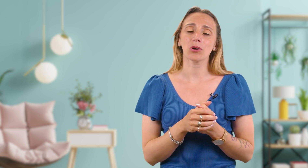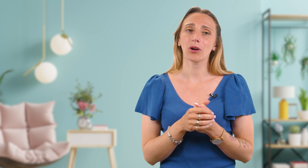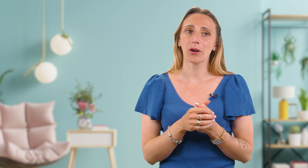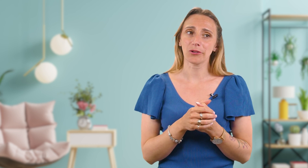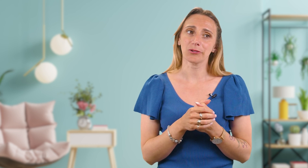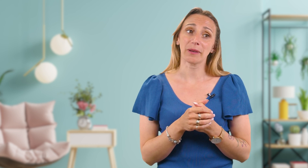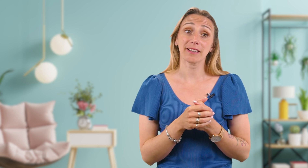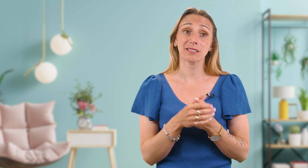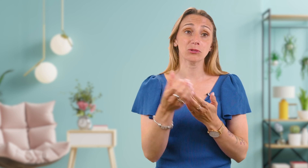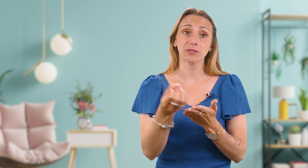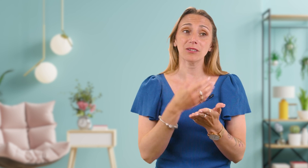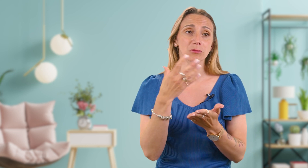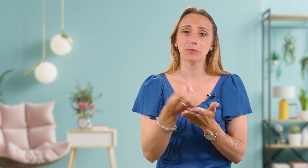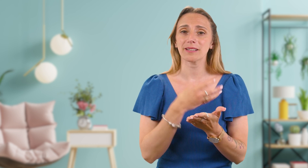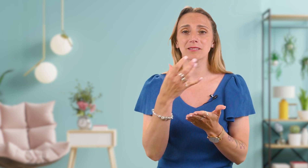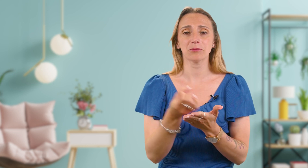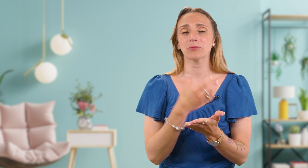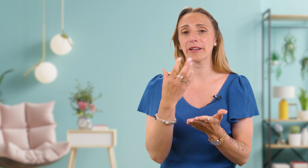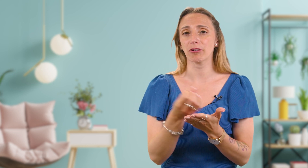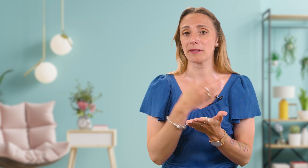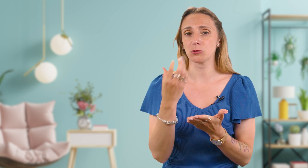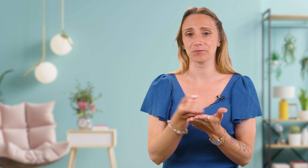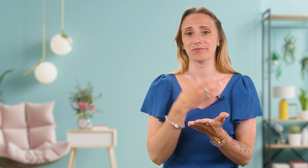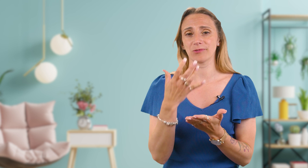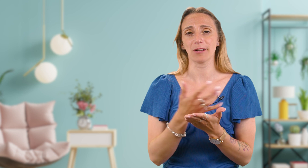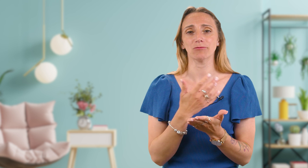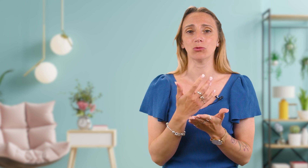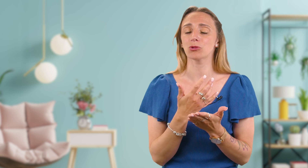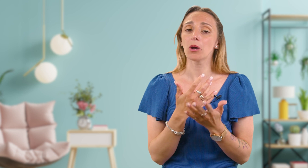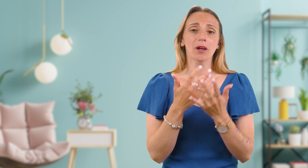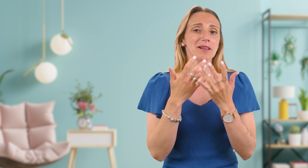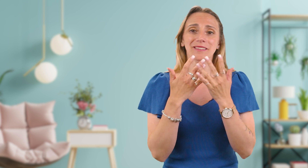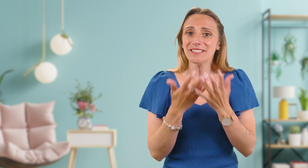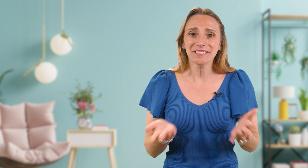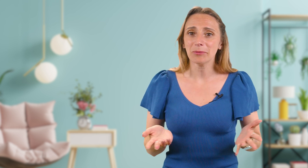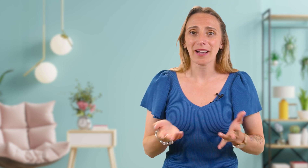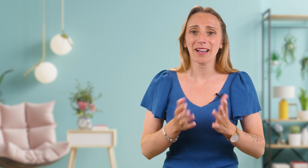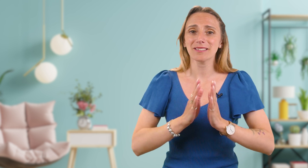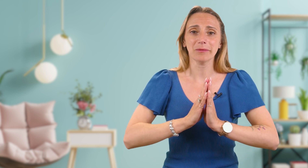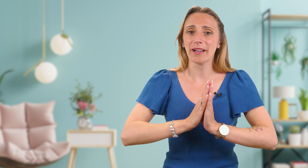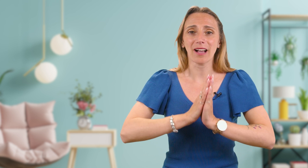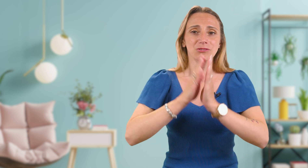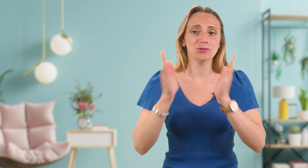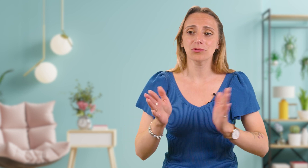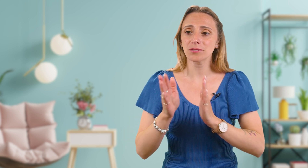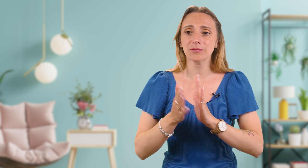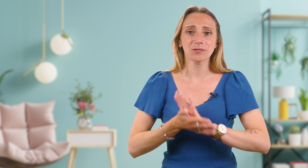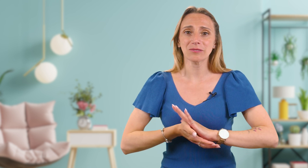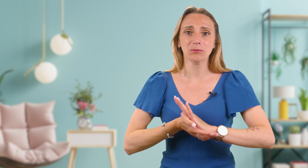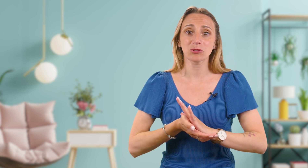pour réceptionner le maximum d'informations. Voilà, donc n'hésitez pas, c'est pas grave du tout si vous avez